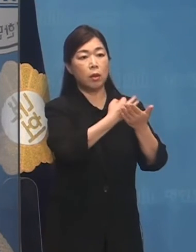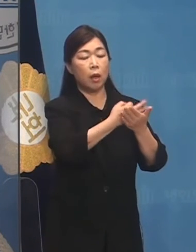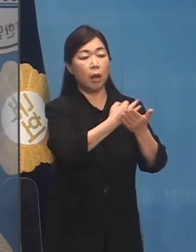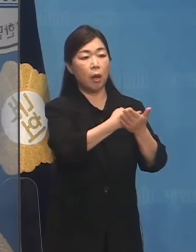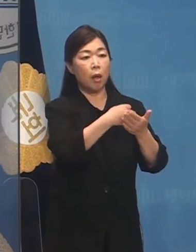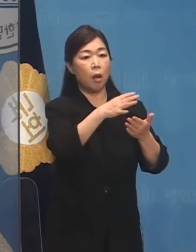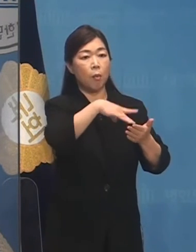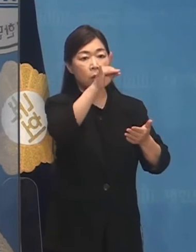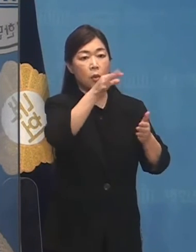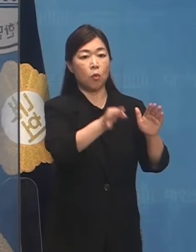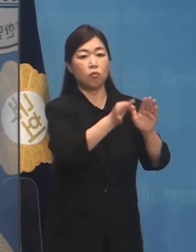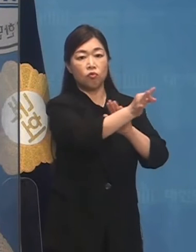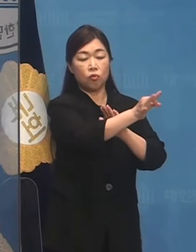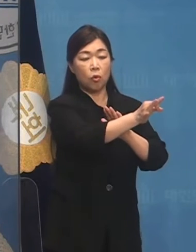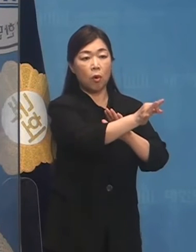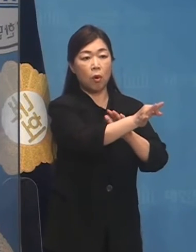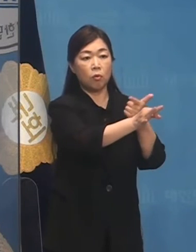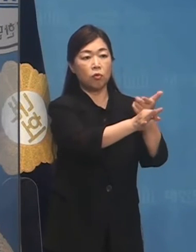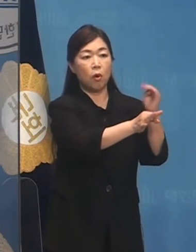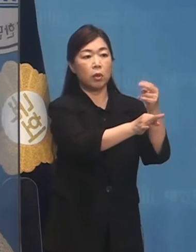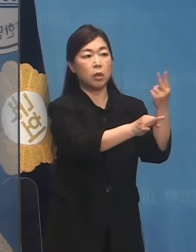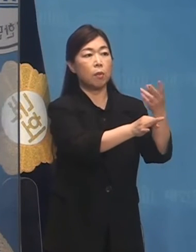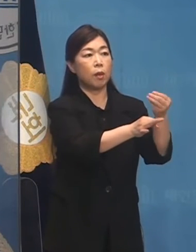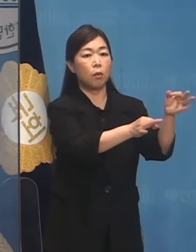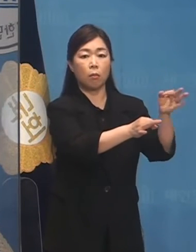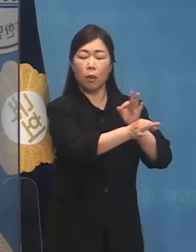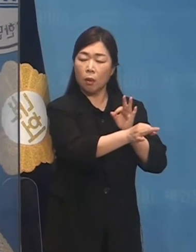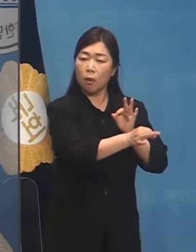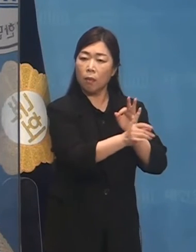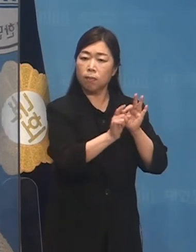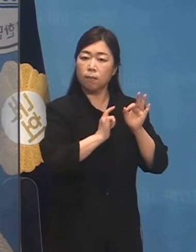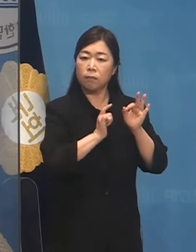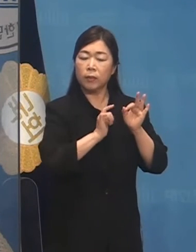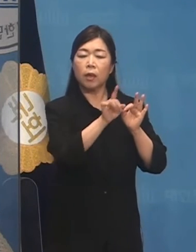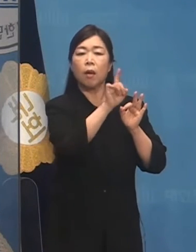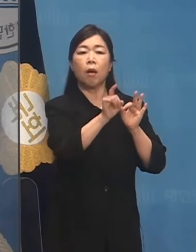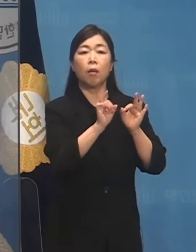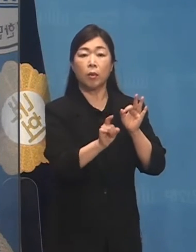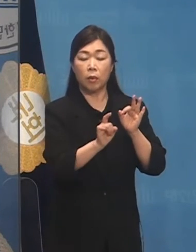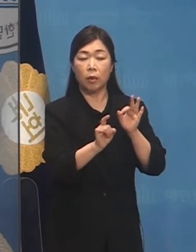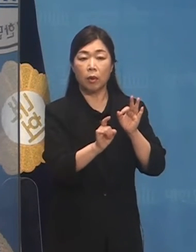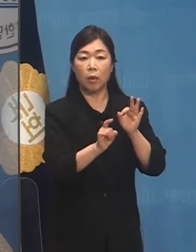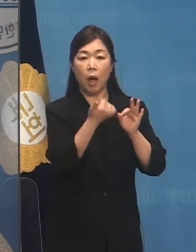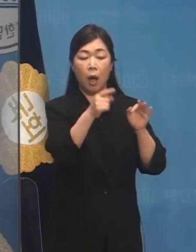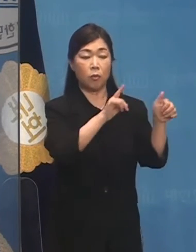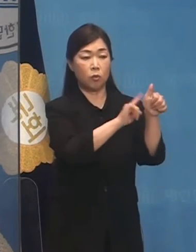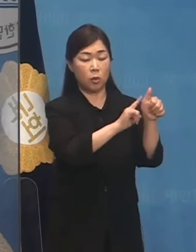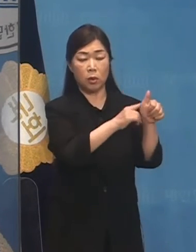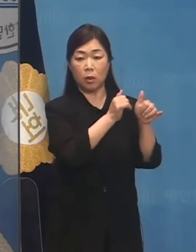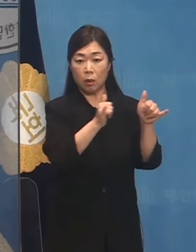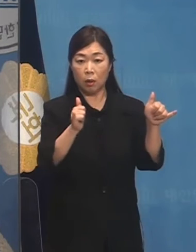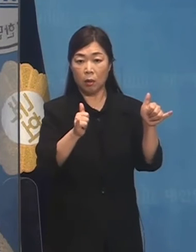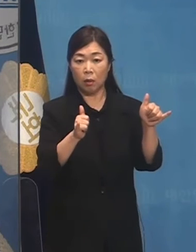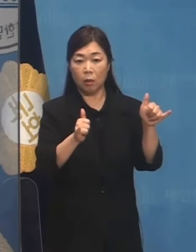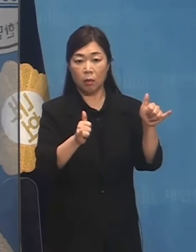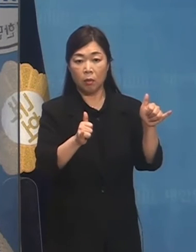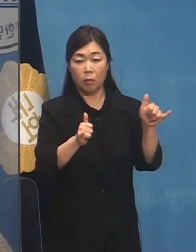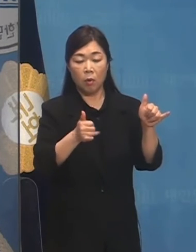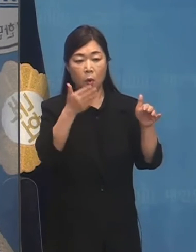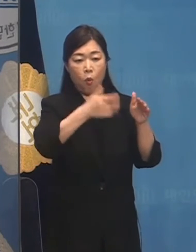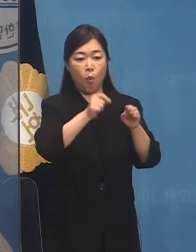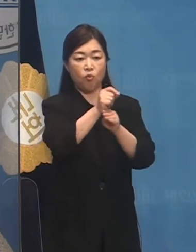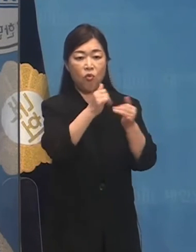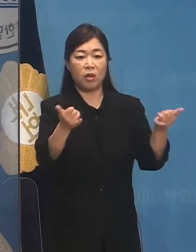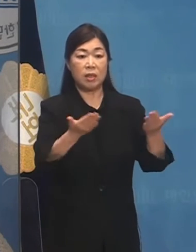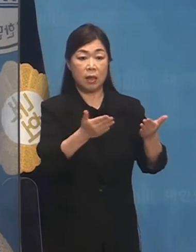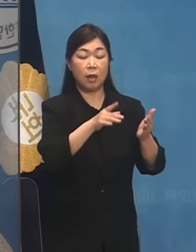월세로 내주고 6억 2천만 원을 받은 부분입니다. 이 부분은 한덕수 후보자가 공무원으로 재직을 했기